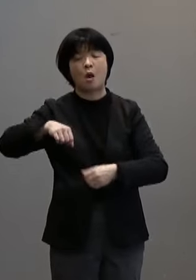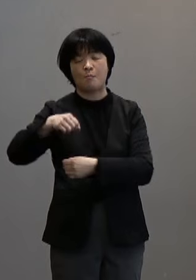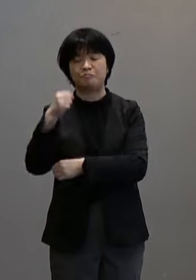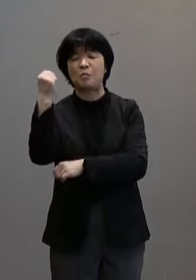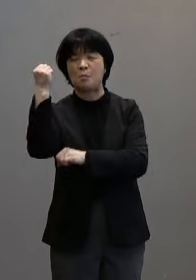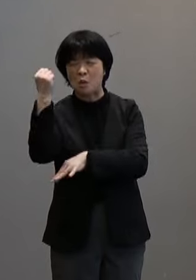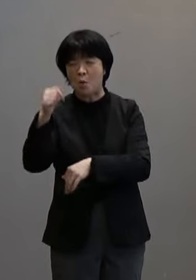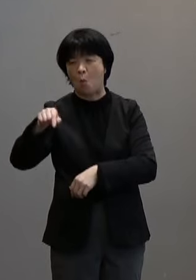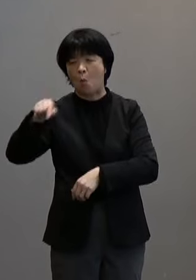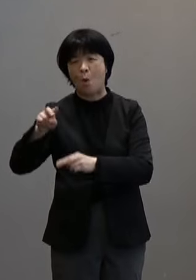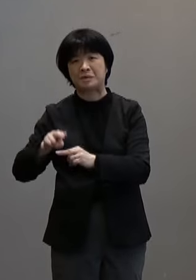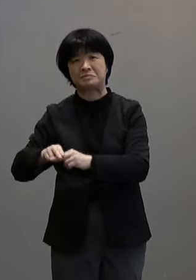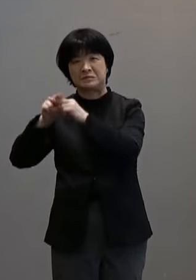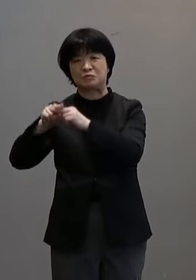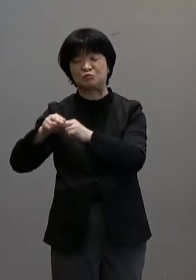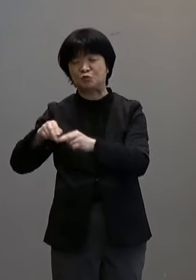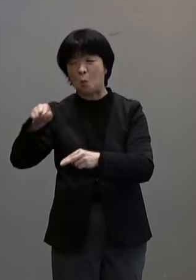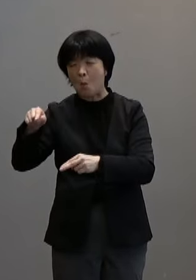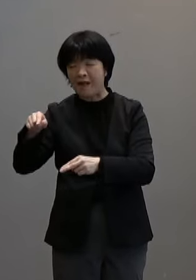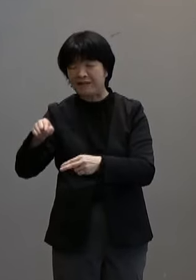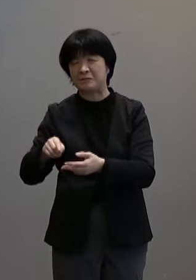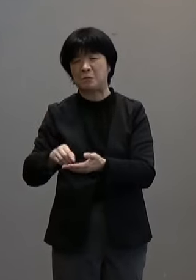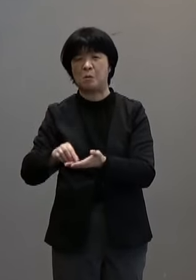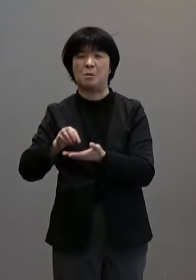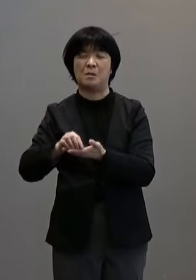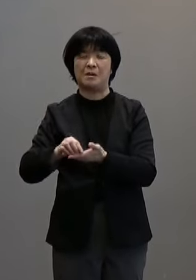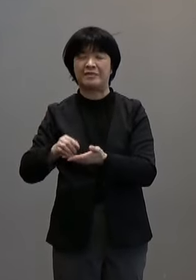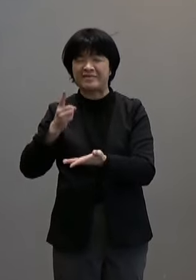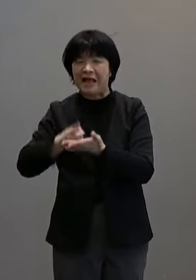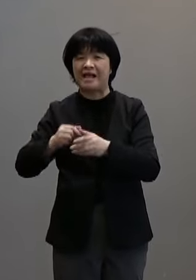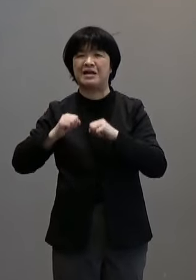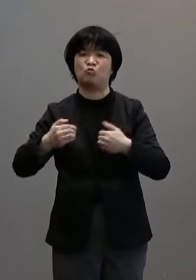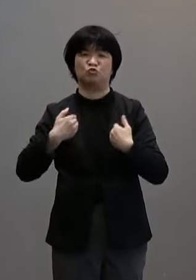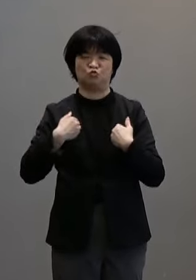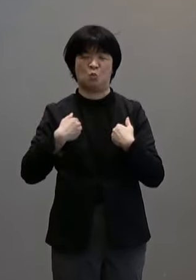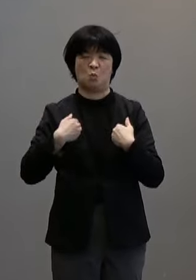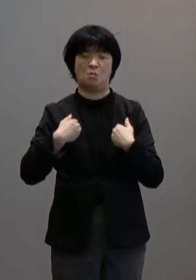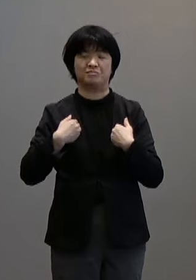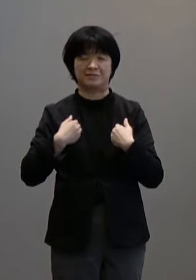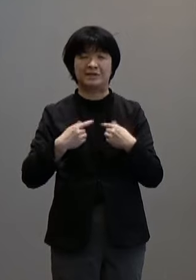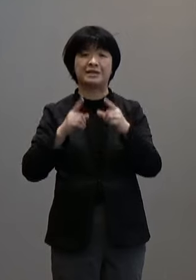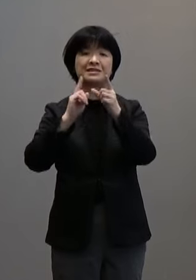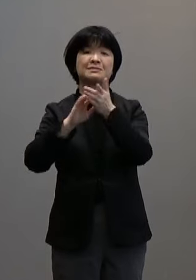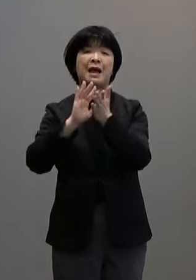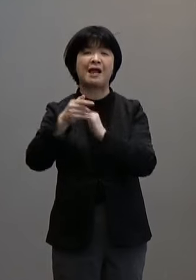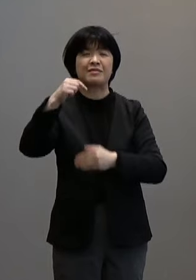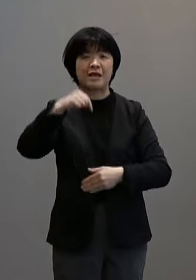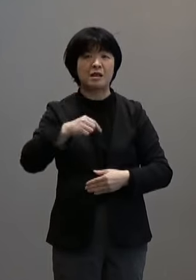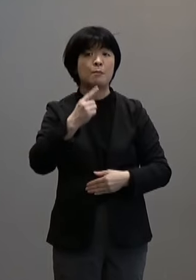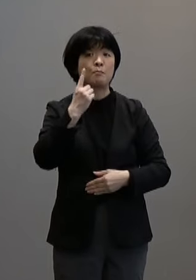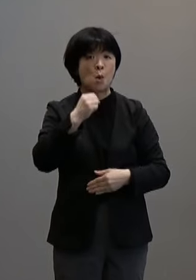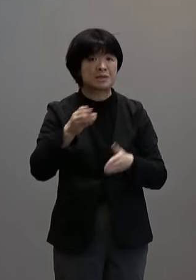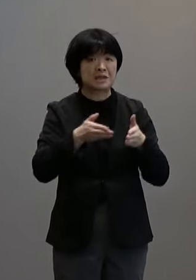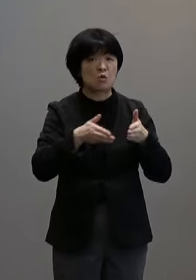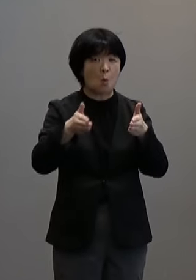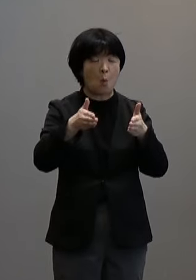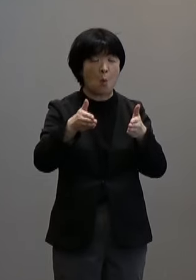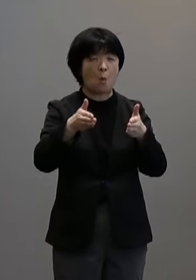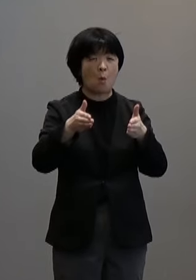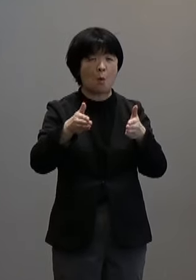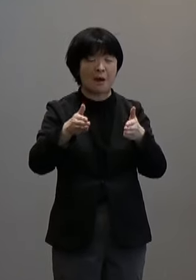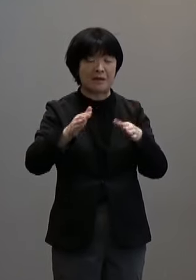ね、しばらく遠ざをしのがなきゃいけないわけでありますので、千葉県の中でですね、そうしたいざという時に道路が、全ての